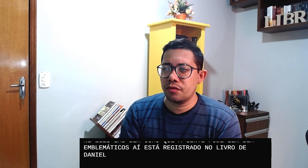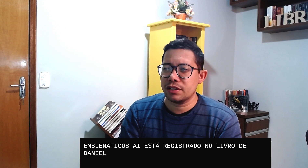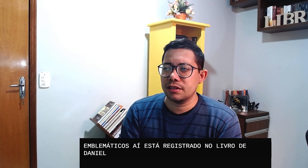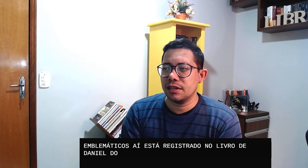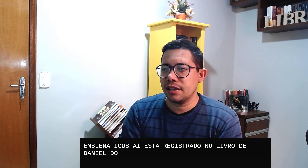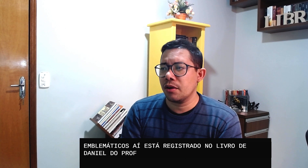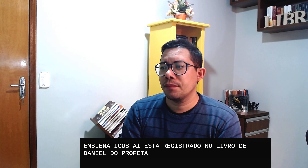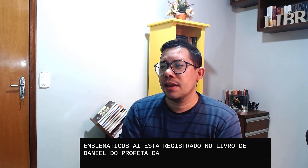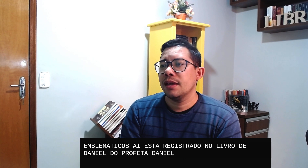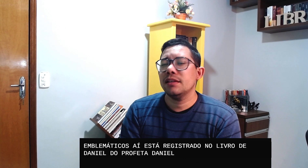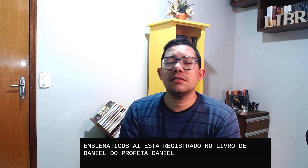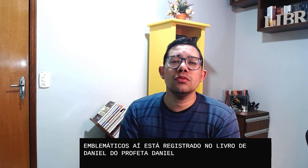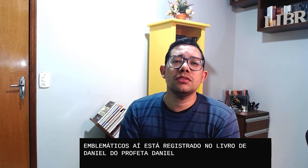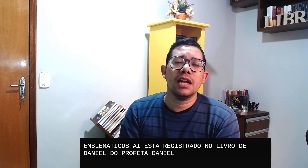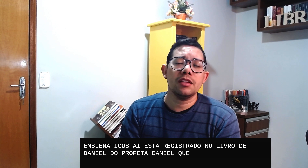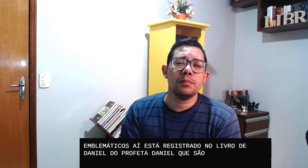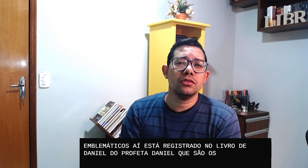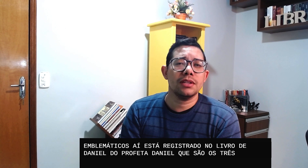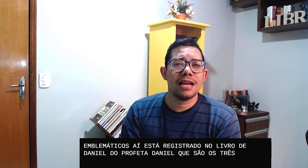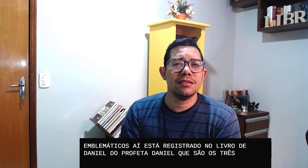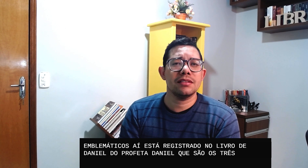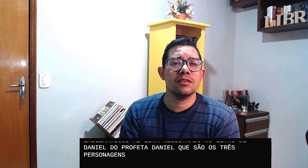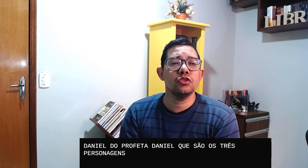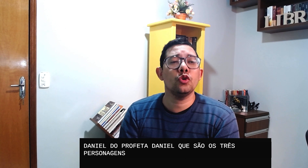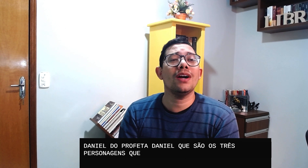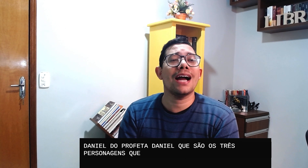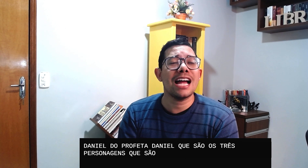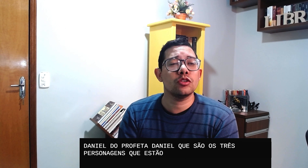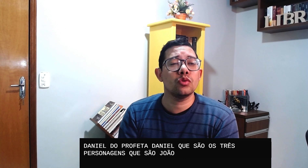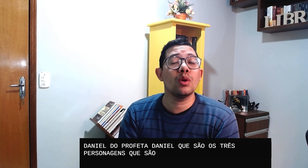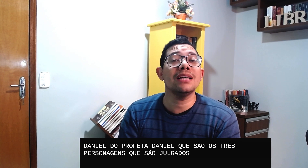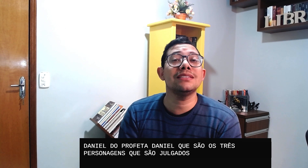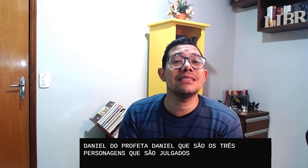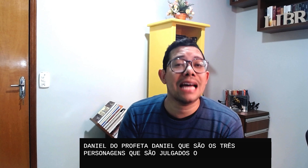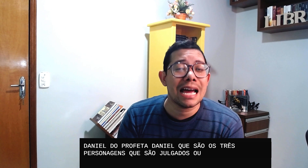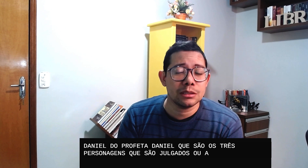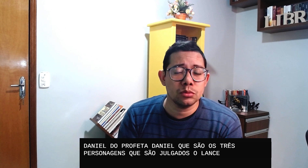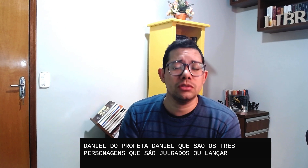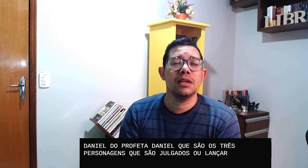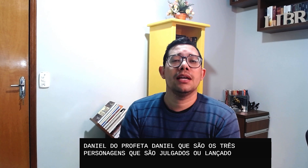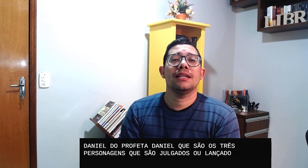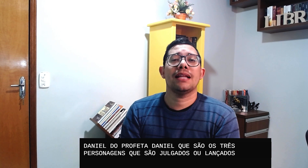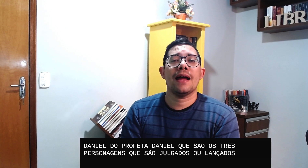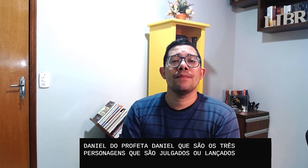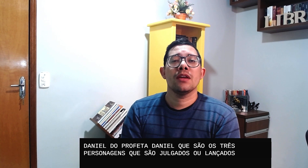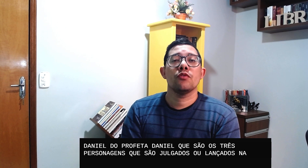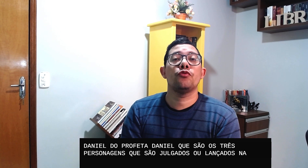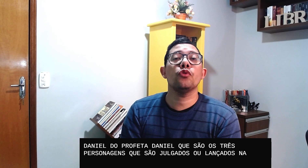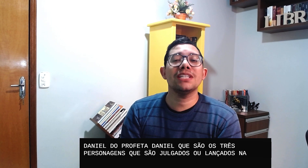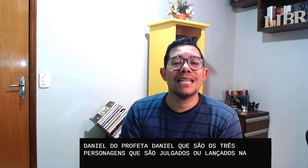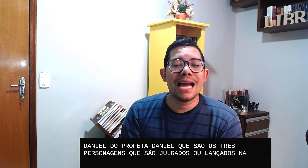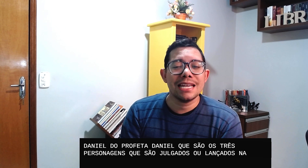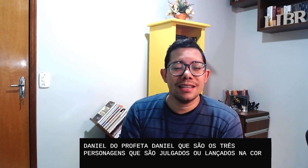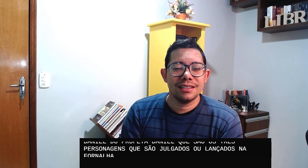profeta Daniel, que são os três personagens que são jogados ou lançados na fornalha,